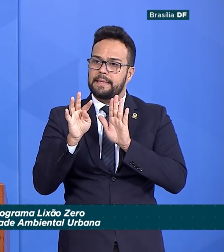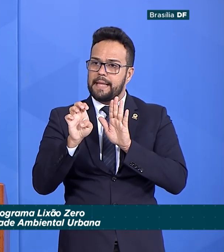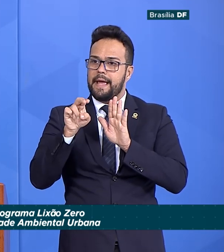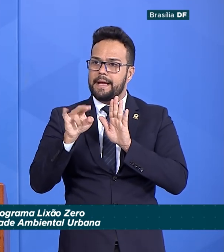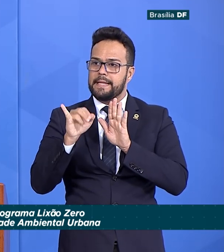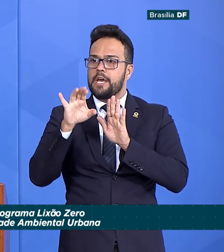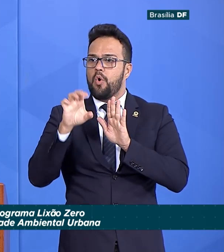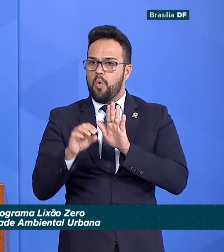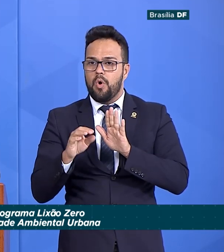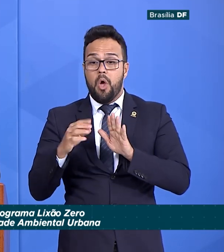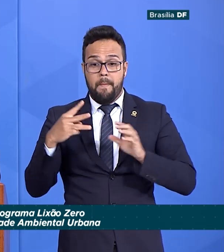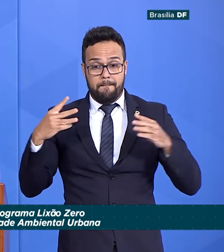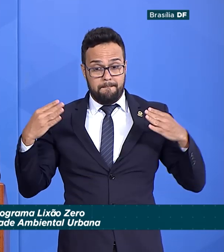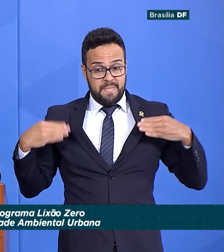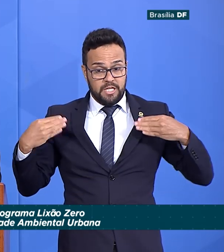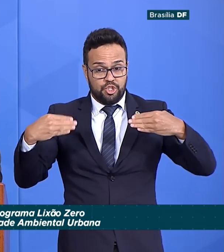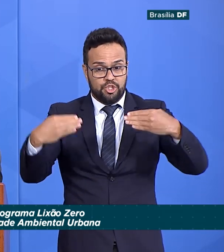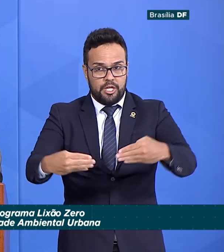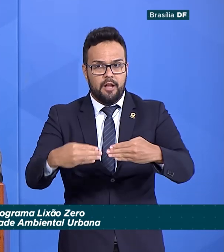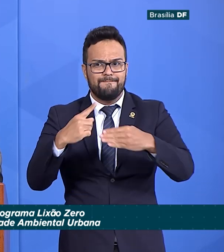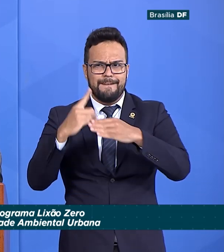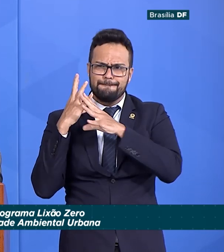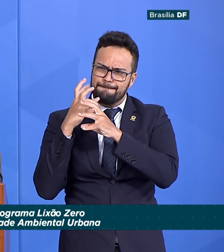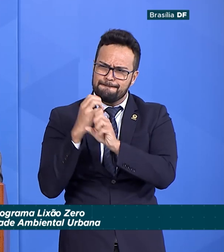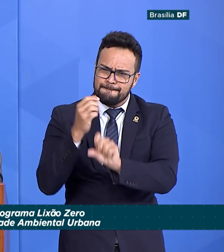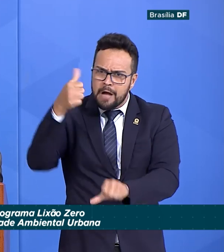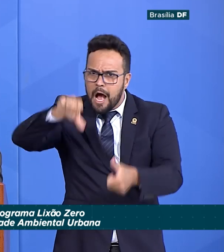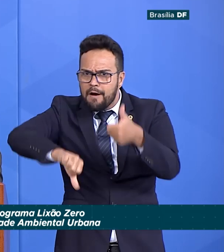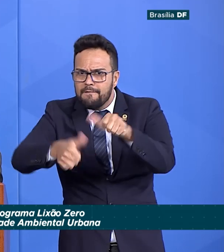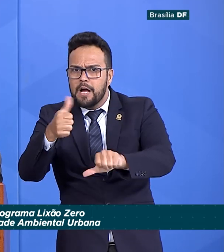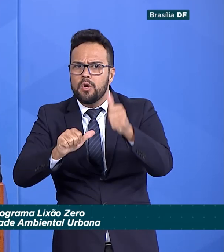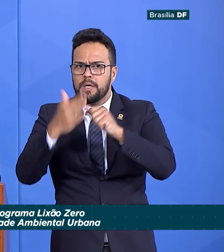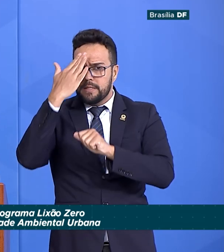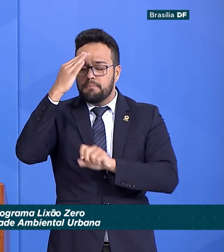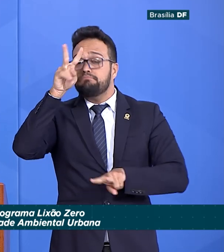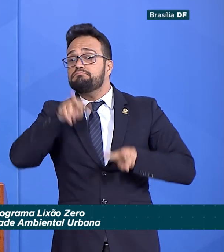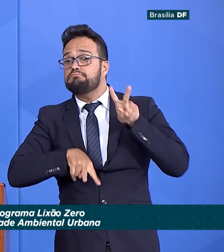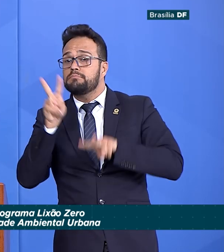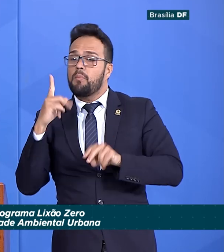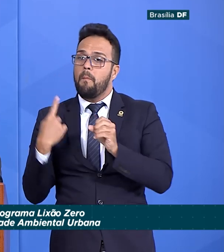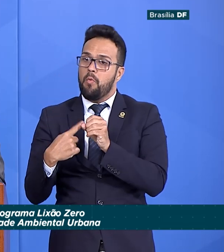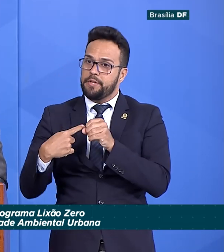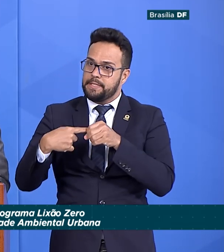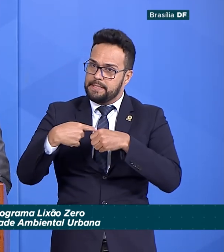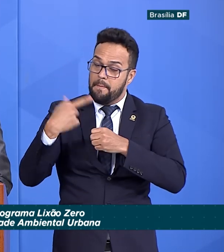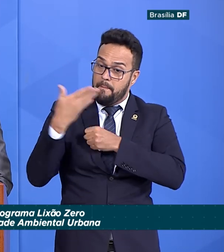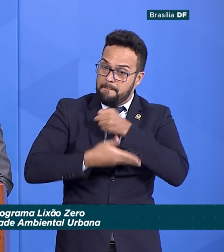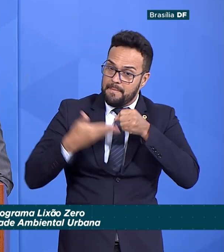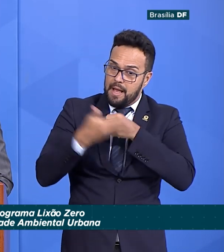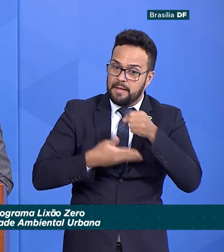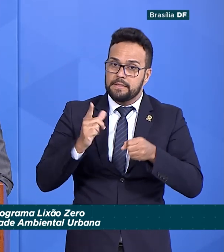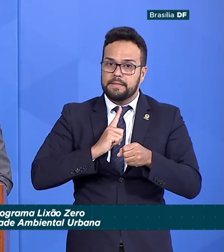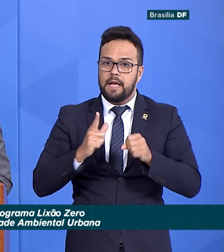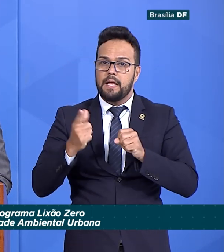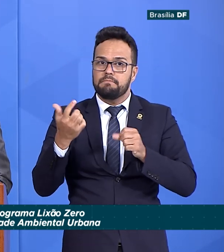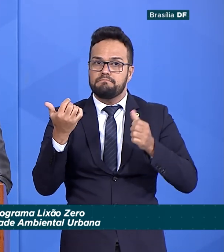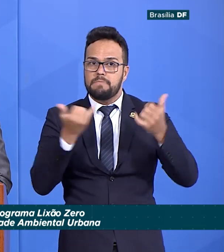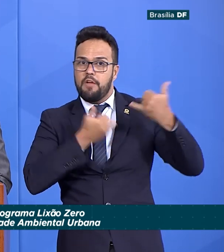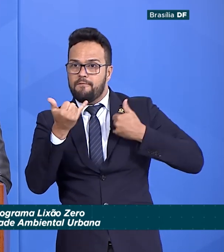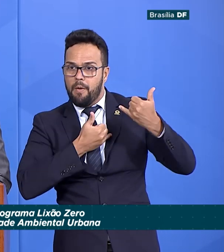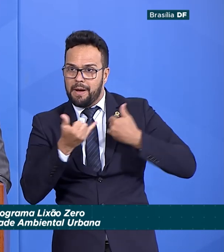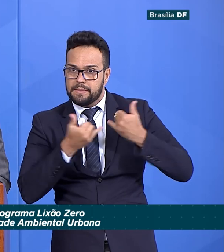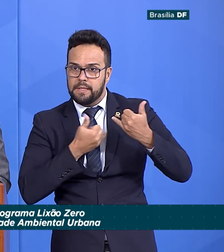O Ministério fez um edital, ranqueou os municípios com base nos critérios, as informações recebidas, e